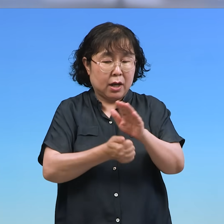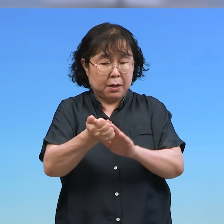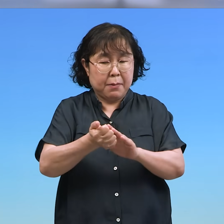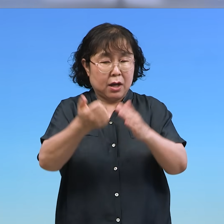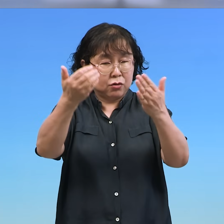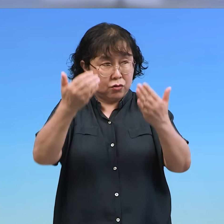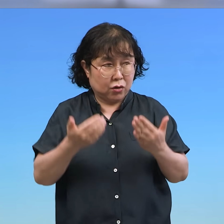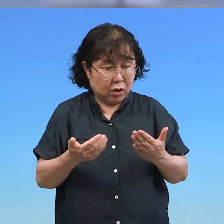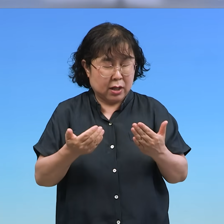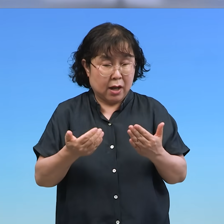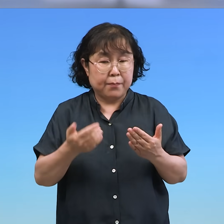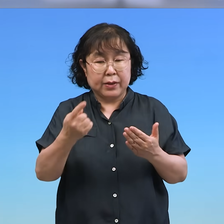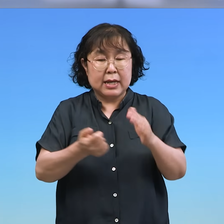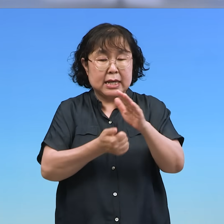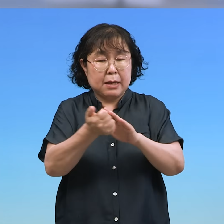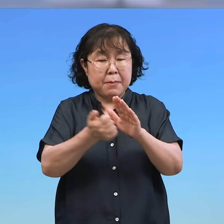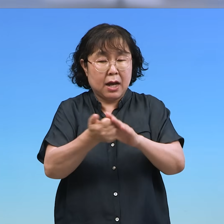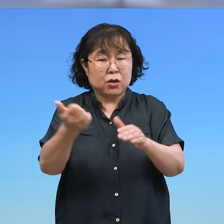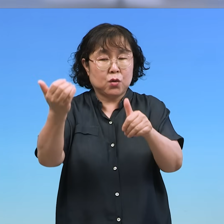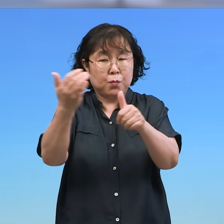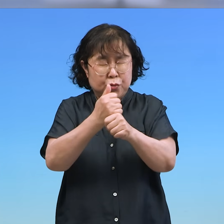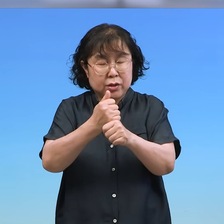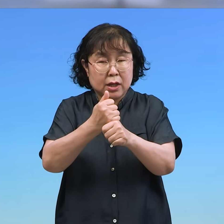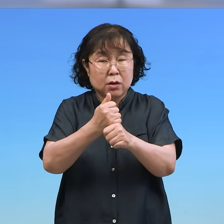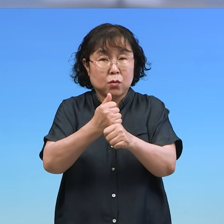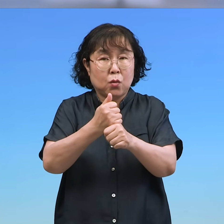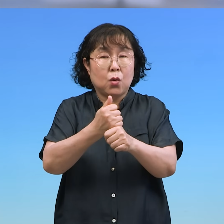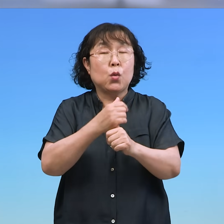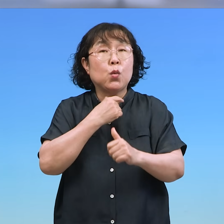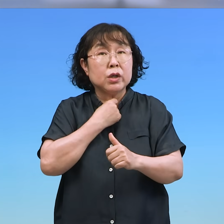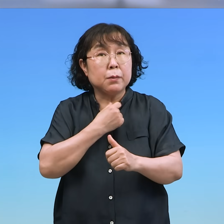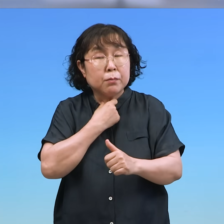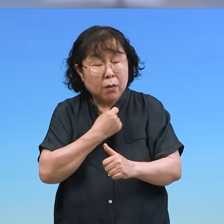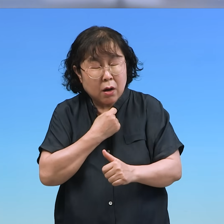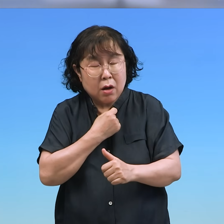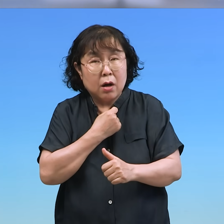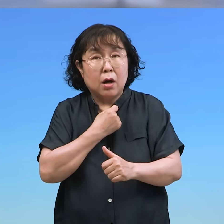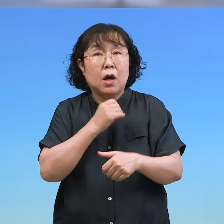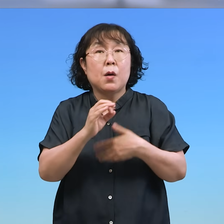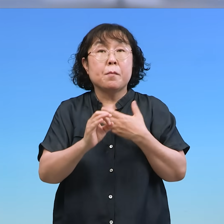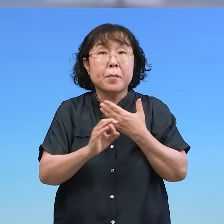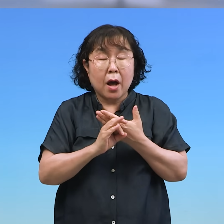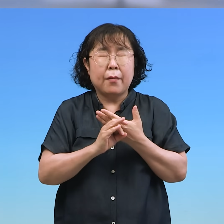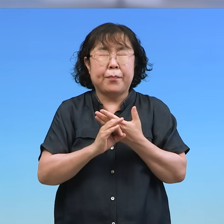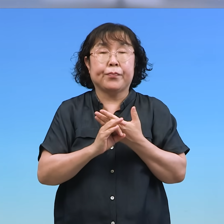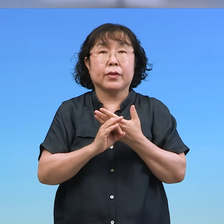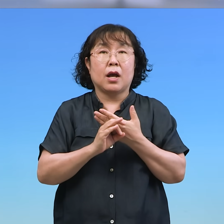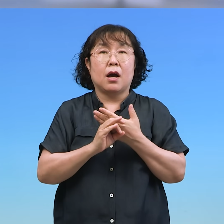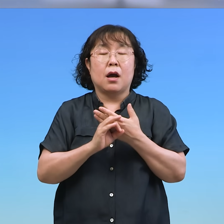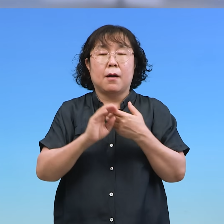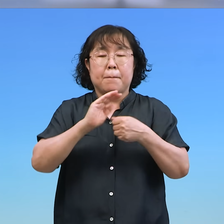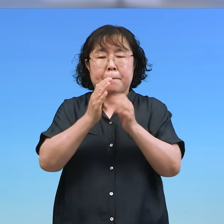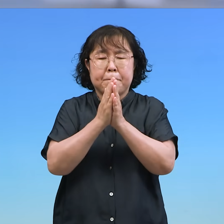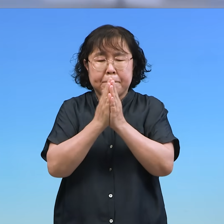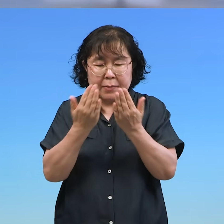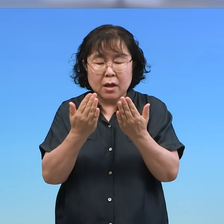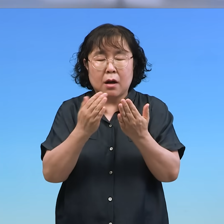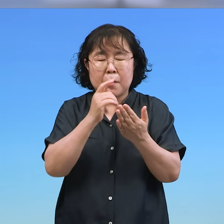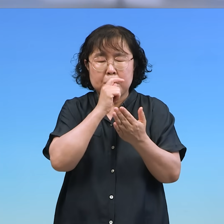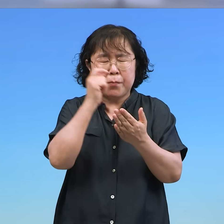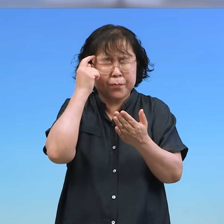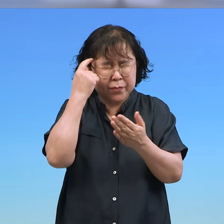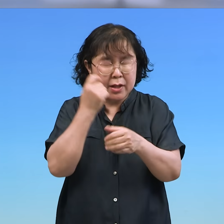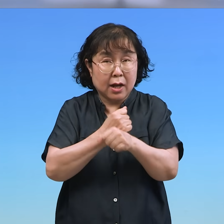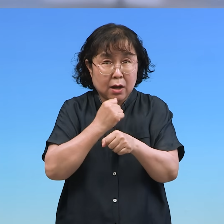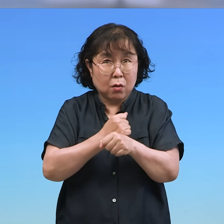것이니라. 이 희망 좀 붙잡고 싶지 않으세요? 말씀 묵상하세요. 하나님께 기도하시라고. 하나님, 정말